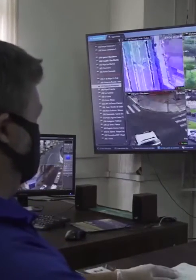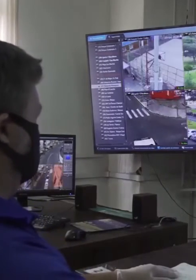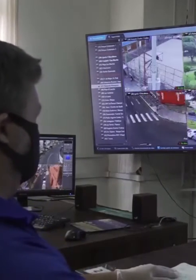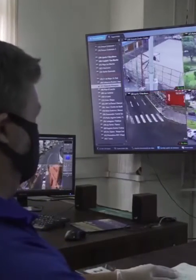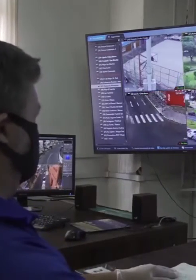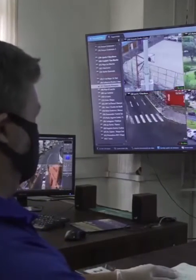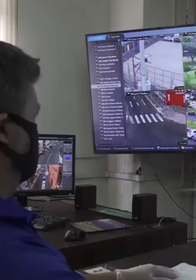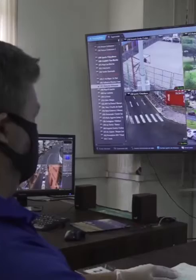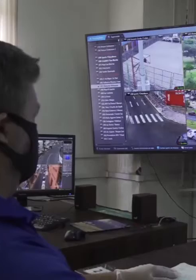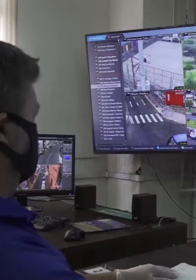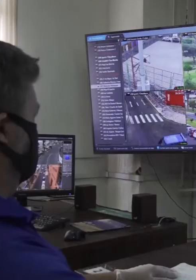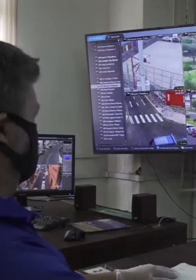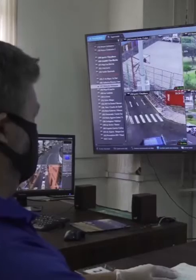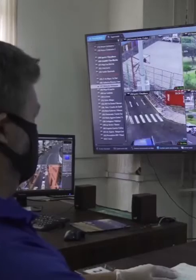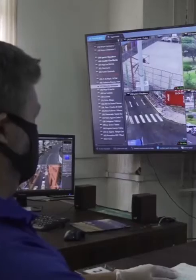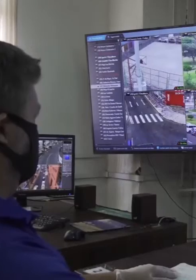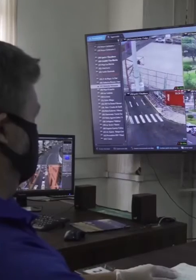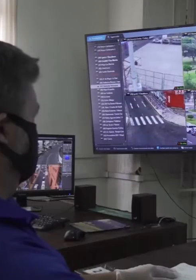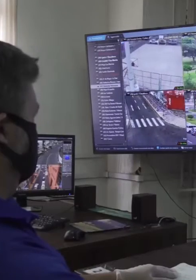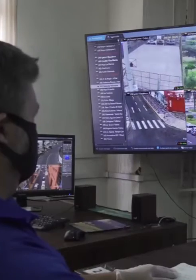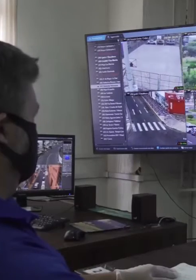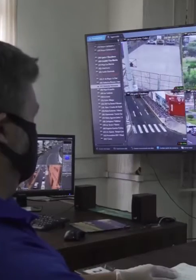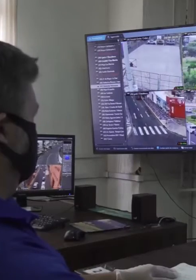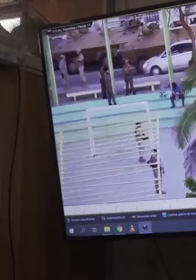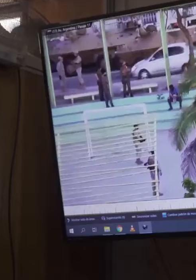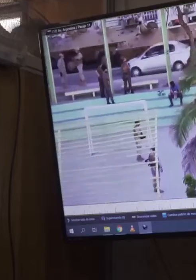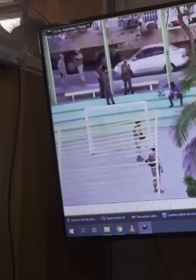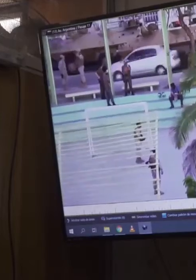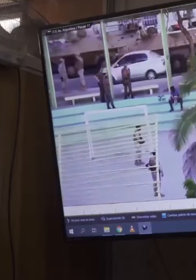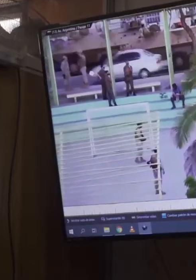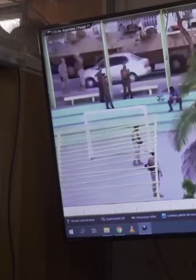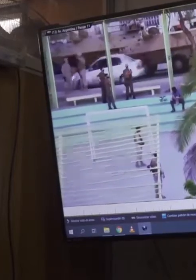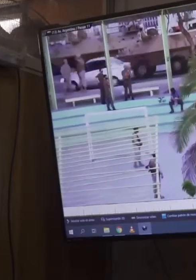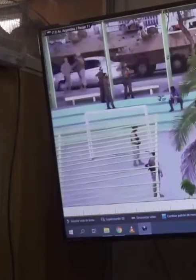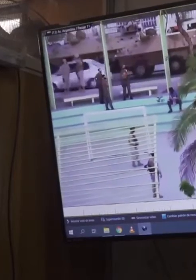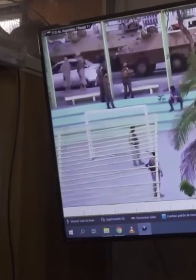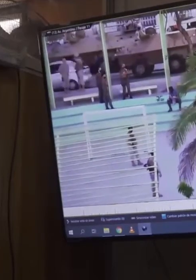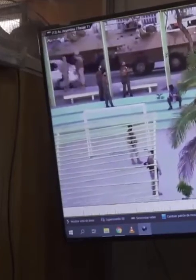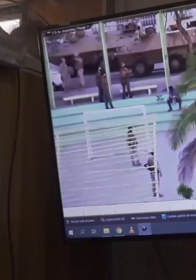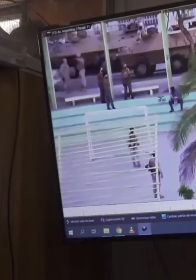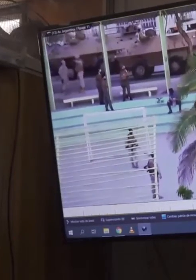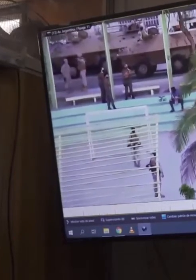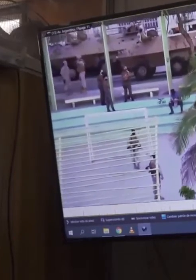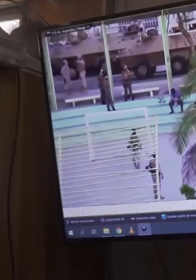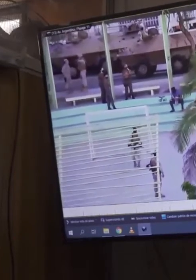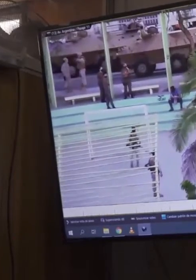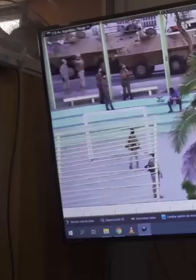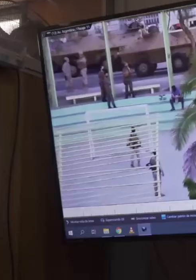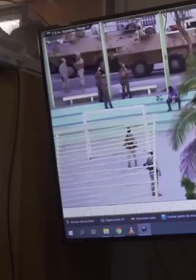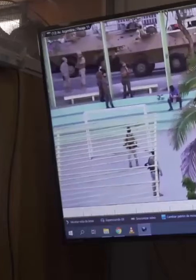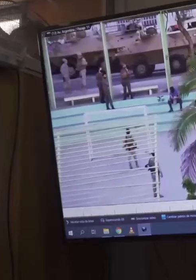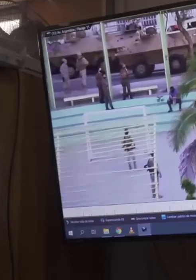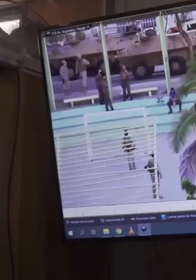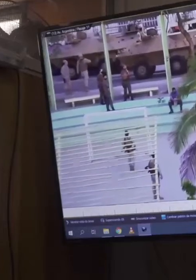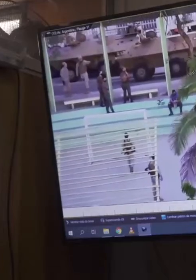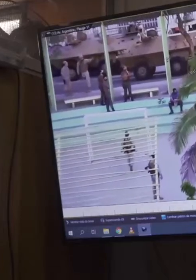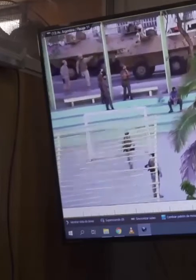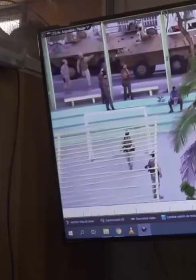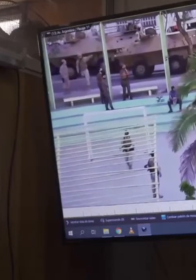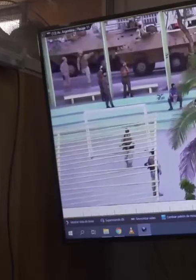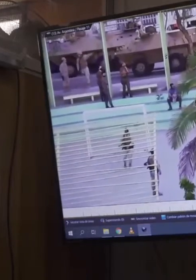año 2019 el Consejo Municipal aprobó la ordenanza por la razón o la multa que a través de las cámaras